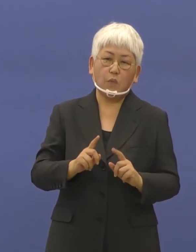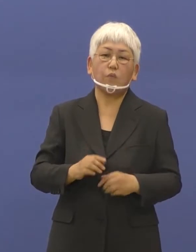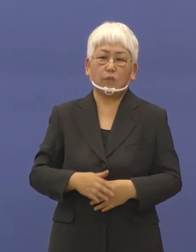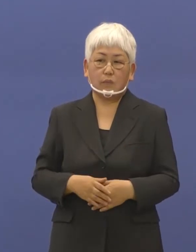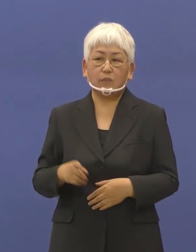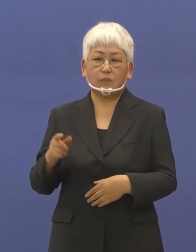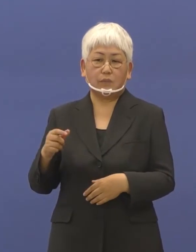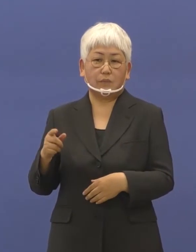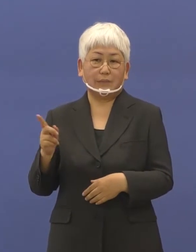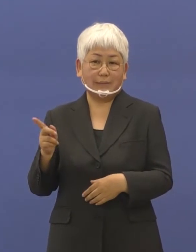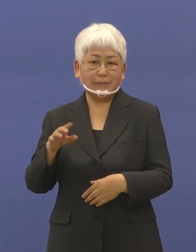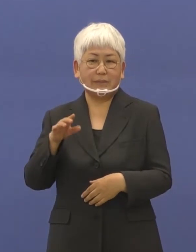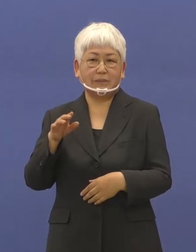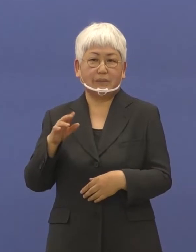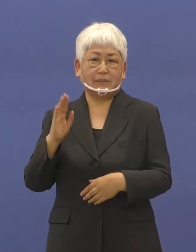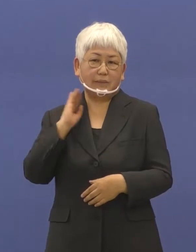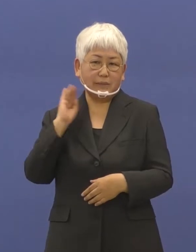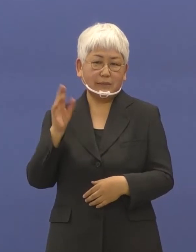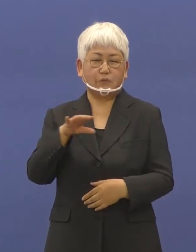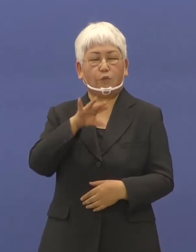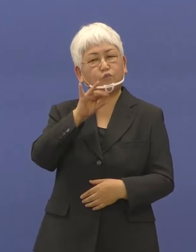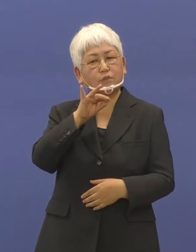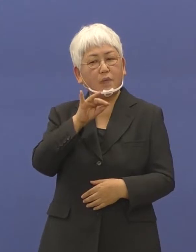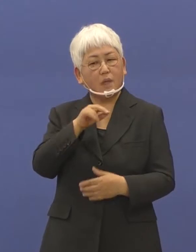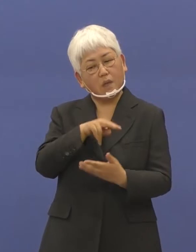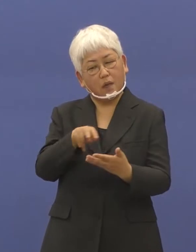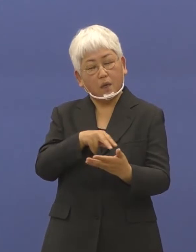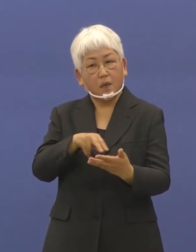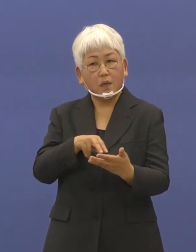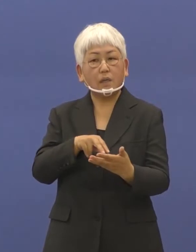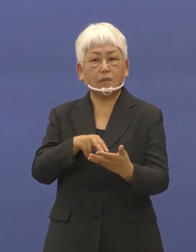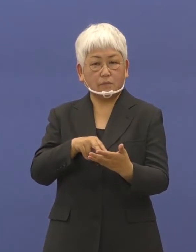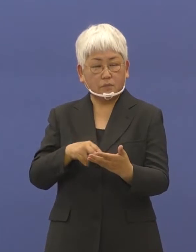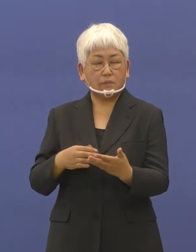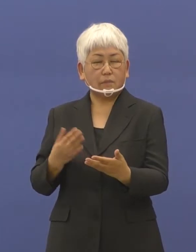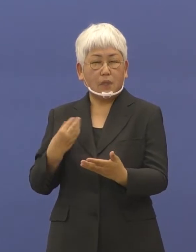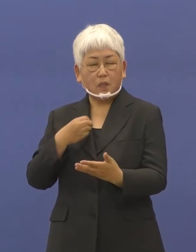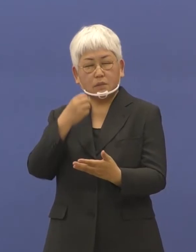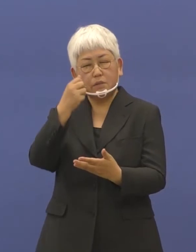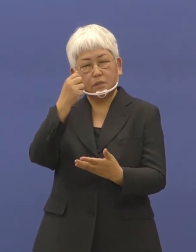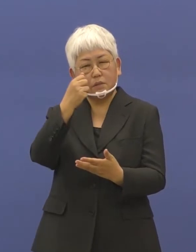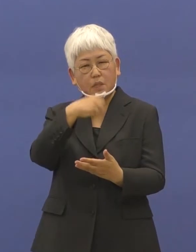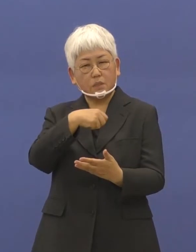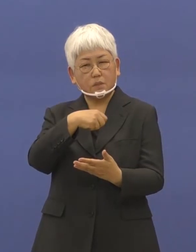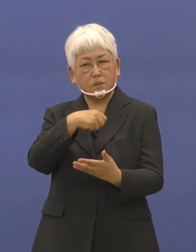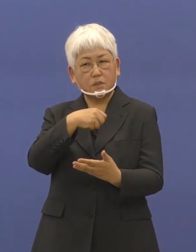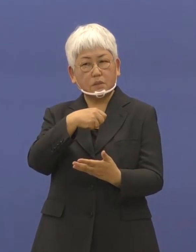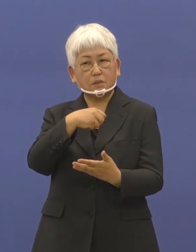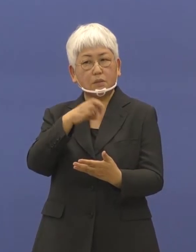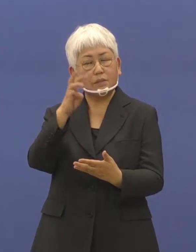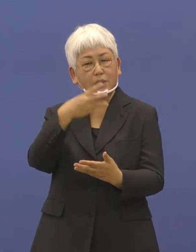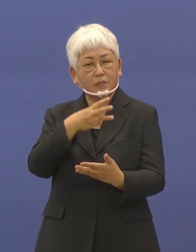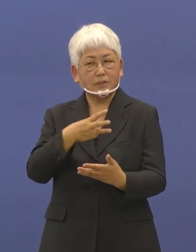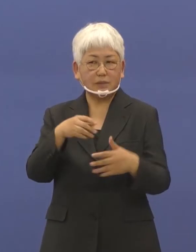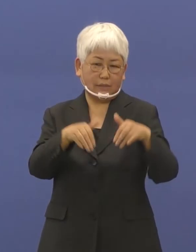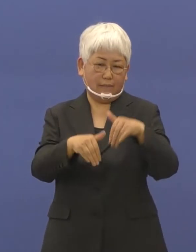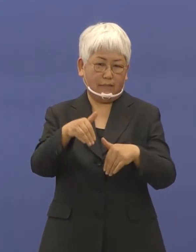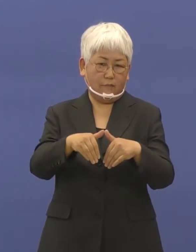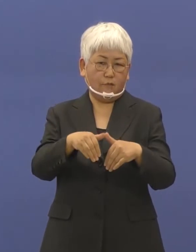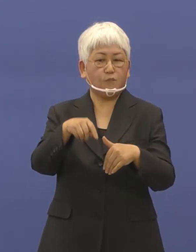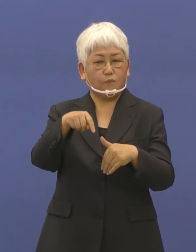を見てたり、先日のその、参院選の会合とかでも、決してその、